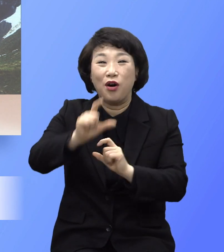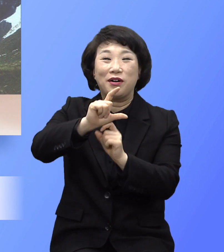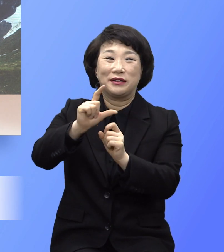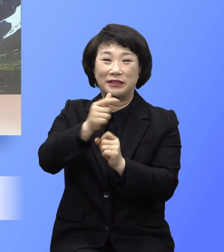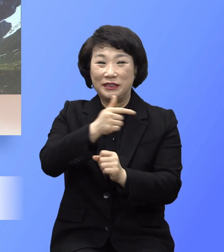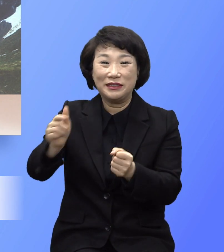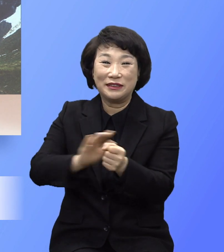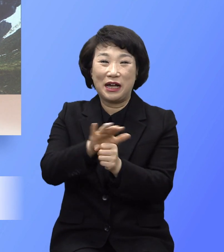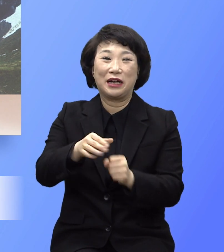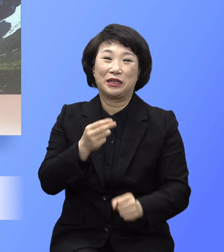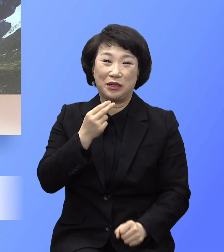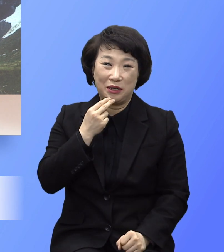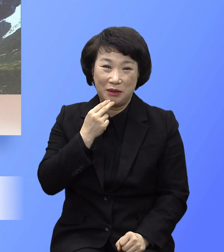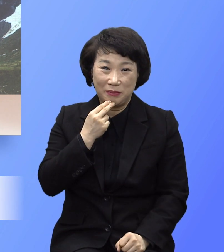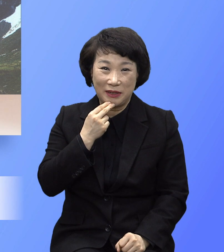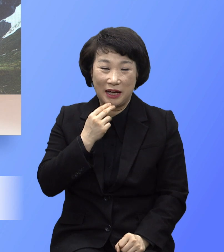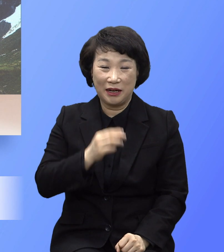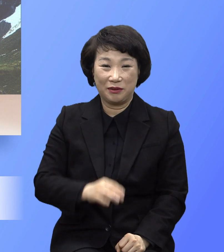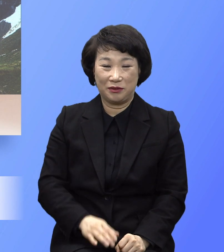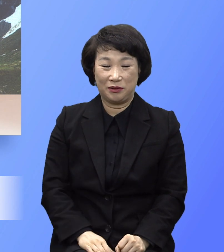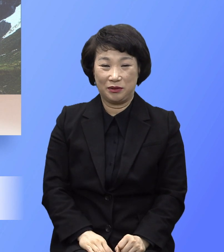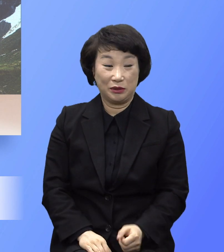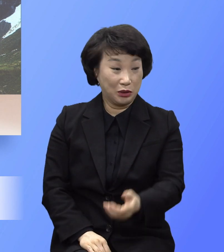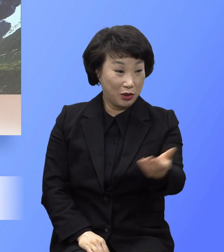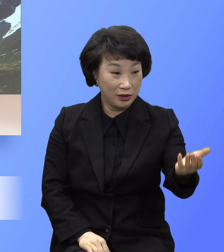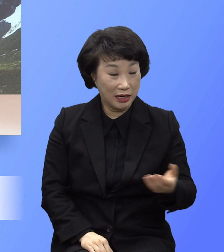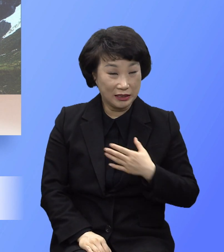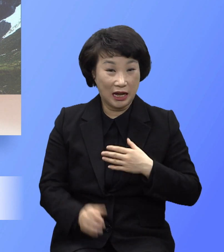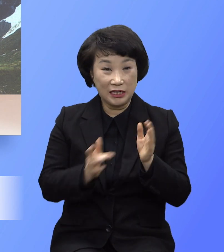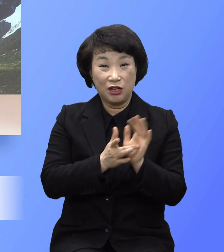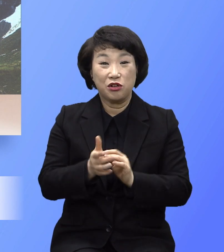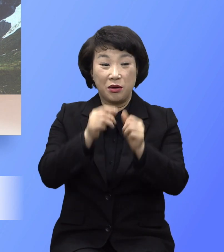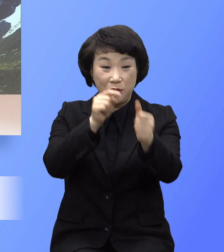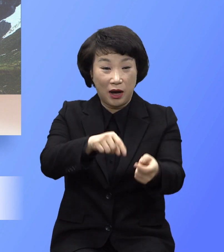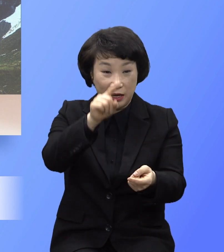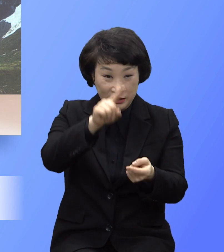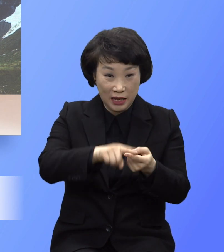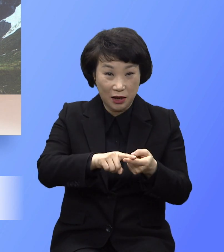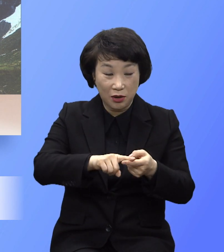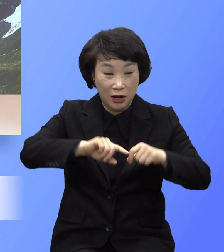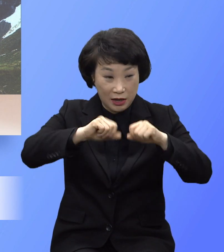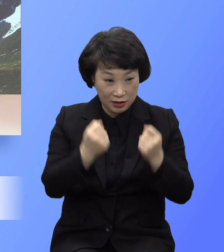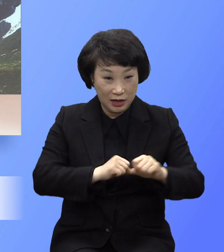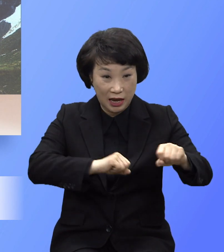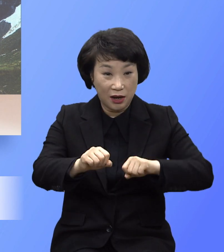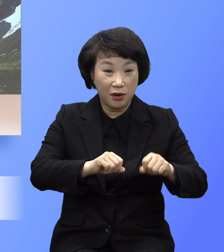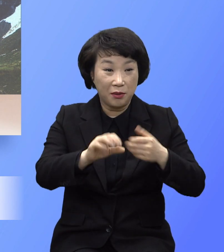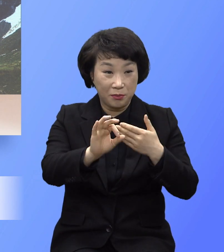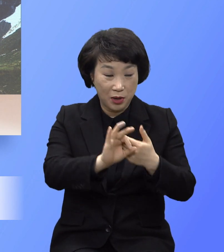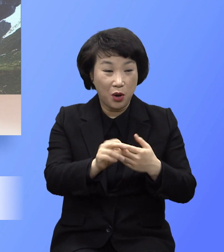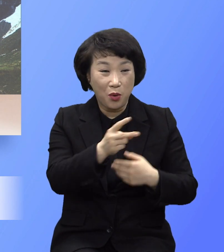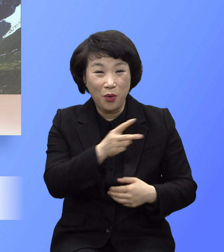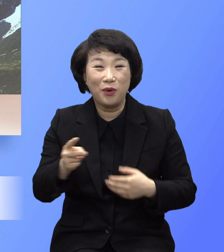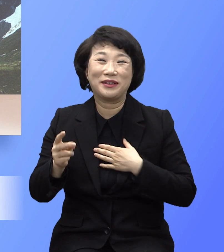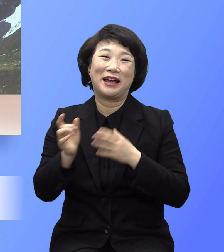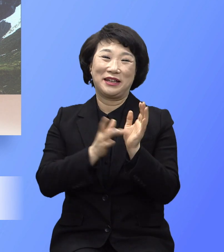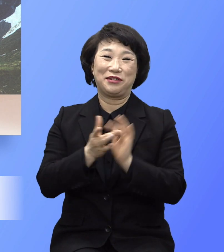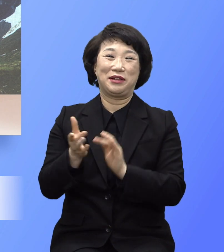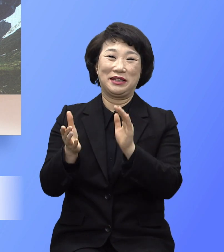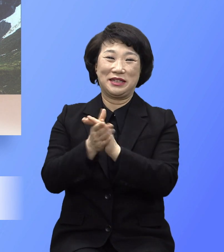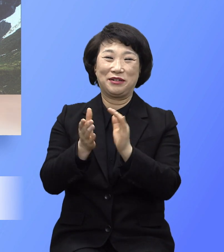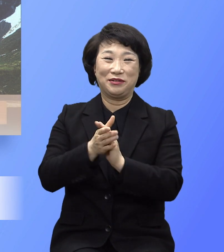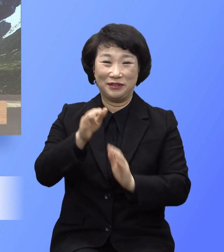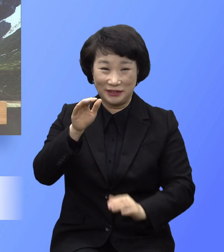큰 사랑이 없나니 너희가 나의 명하는 대로 행하면 곧 나의